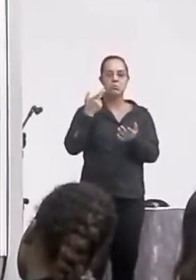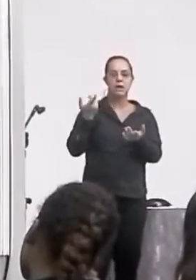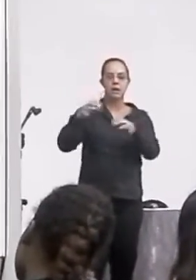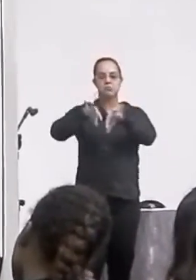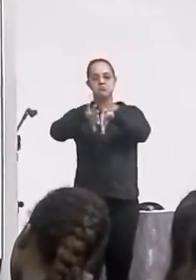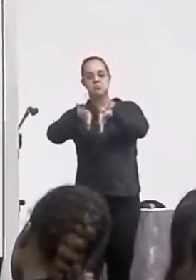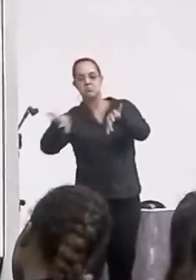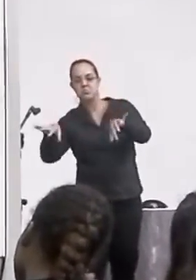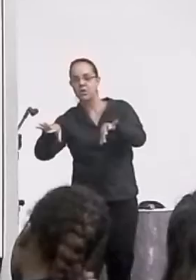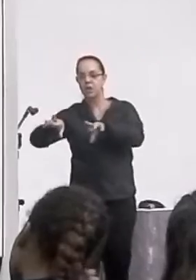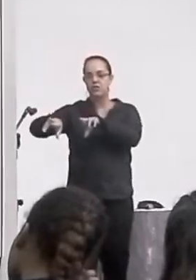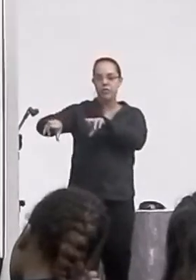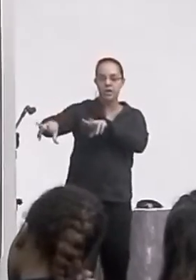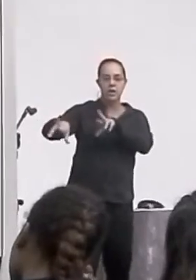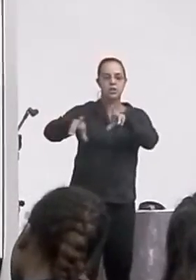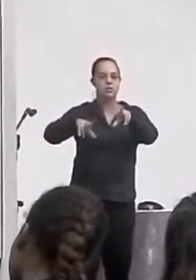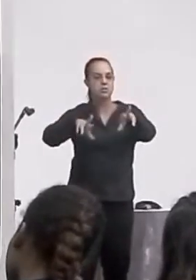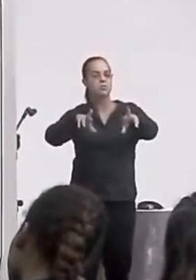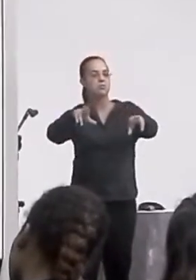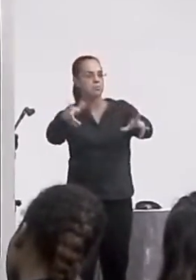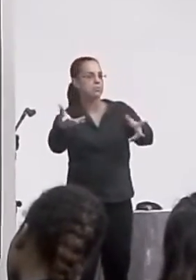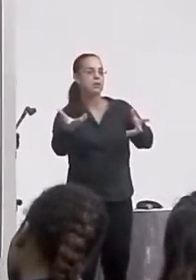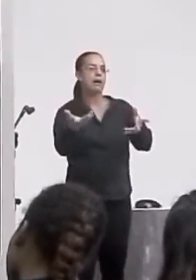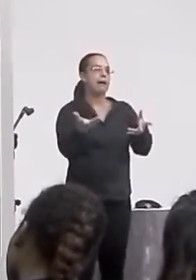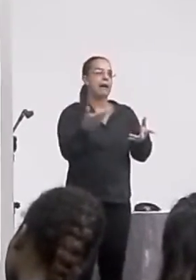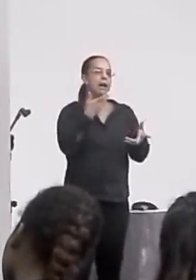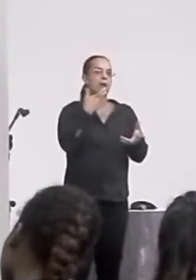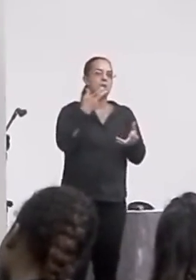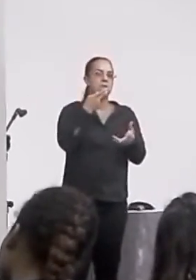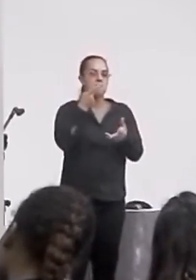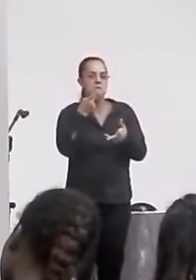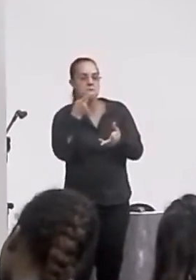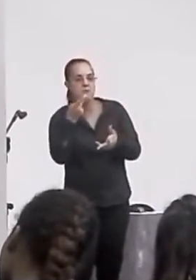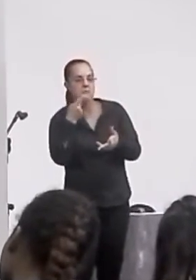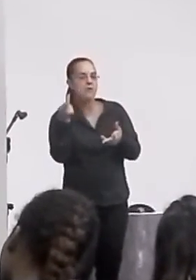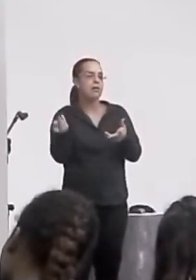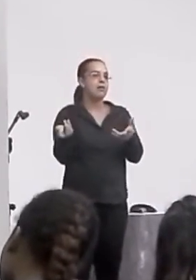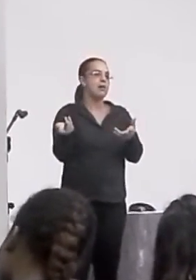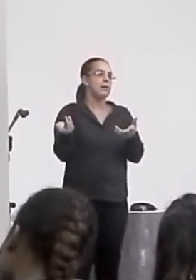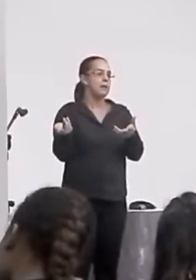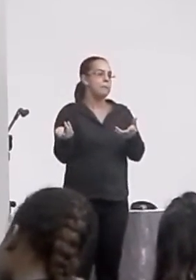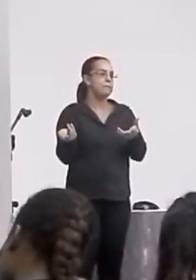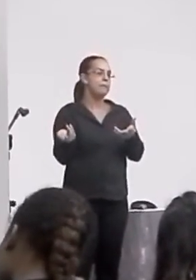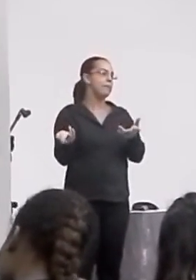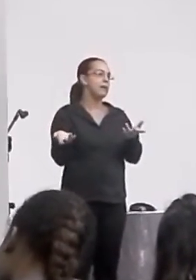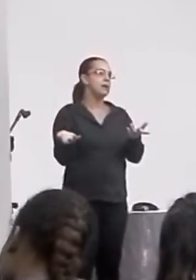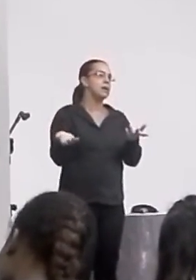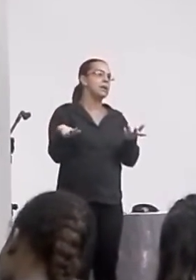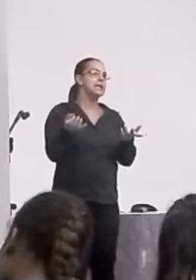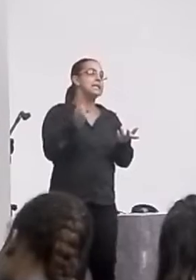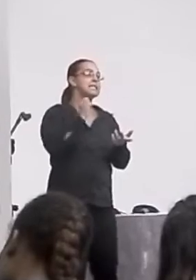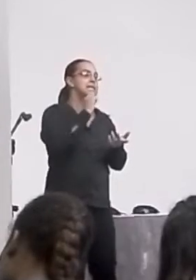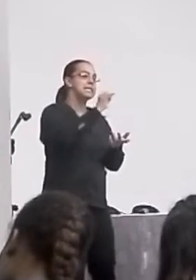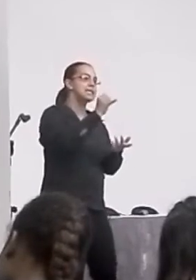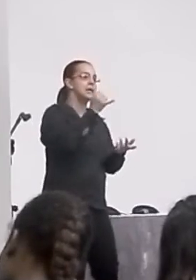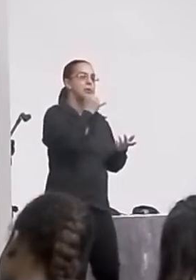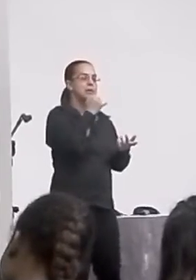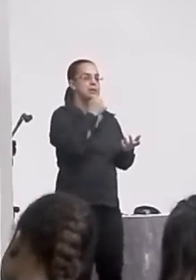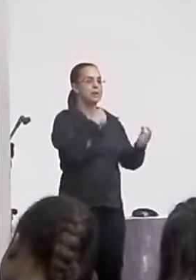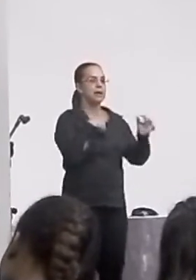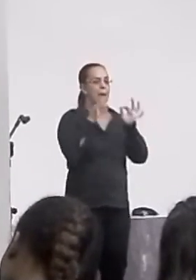saber construir um argumento. Eu acho que a gente fala demais de harmonia quando a gente não sabe fazer